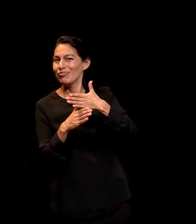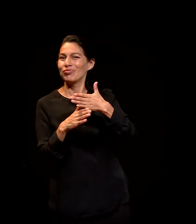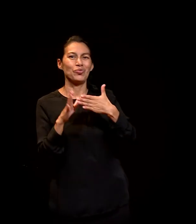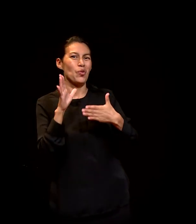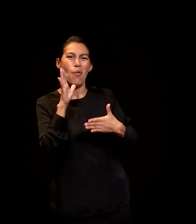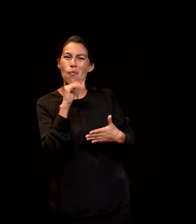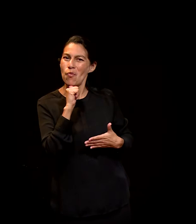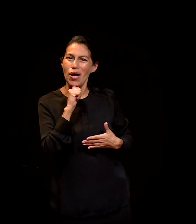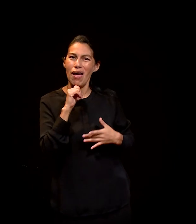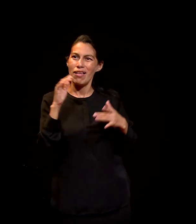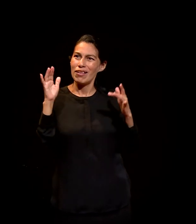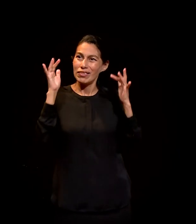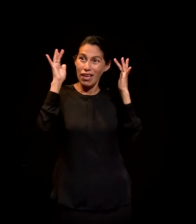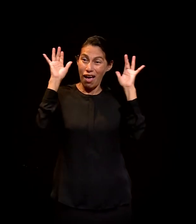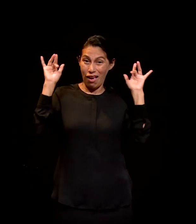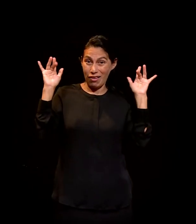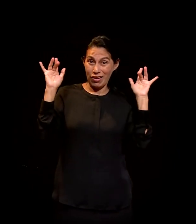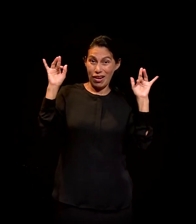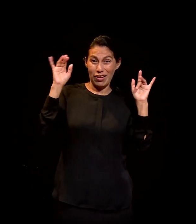con un ponente